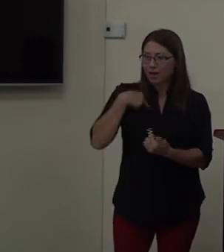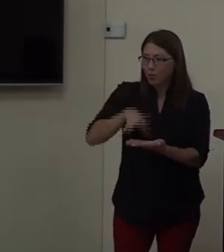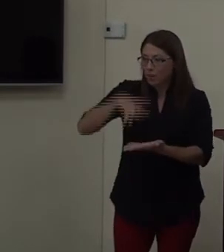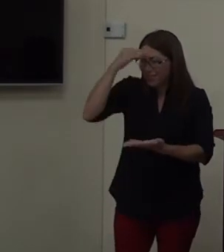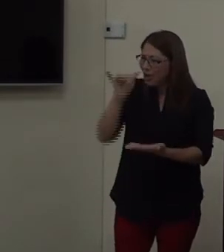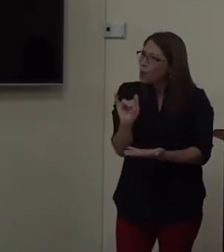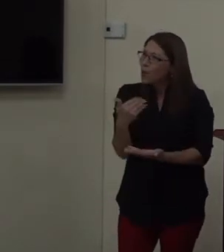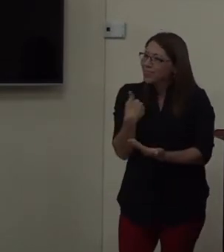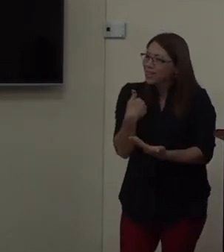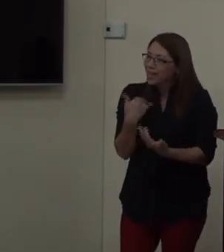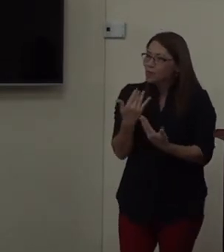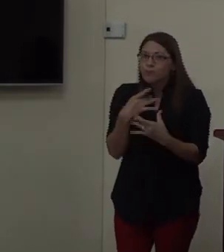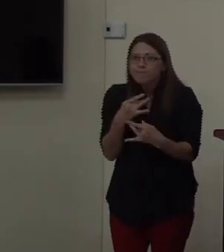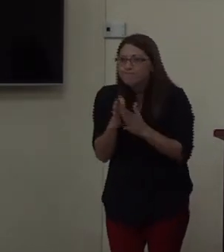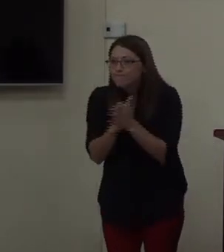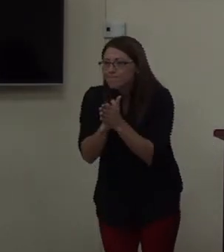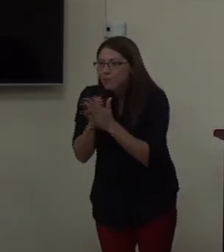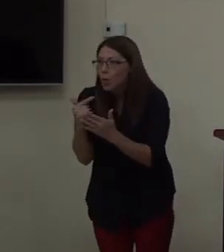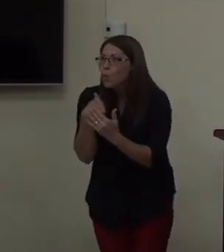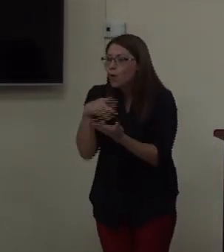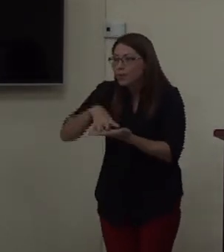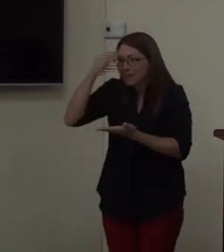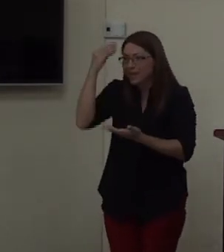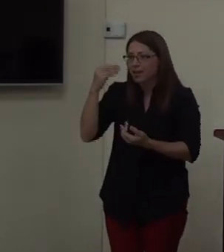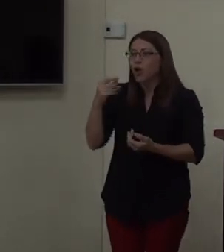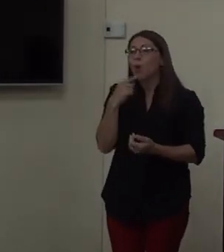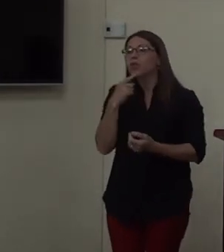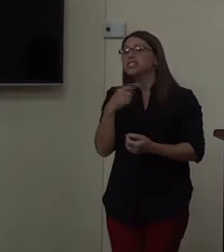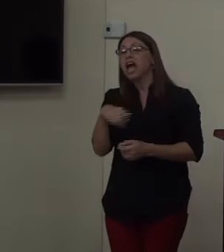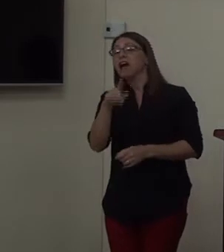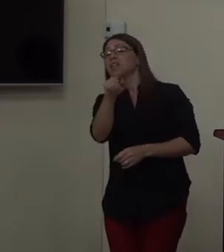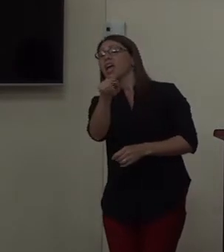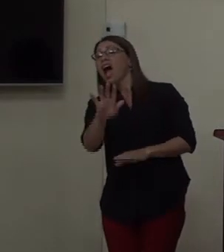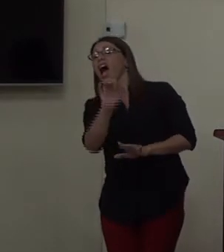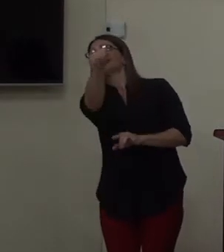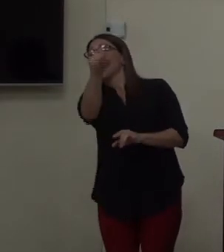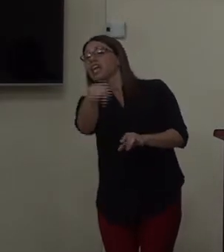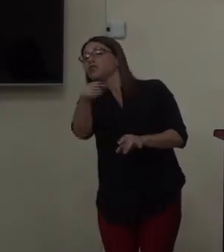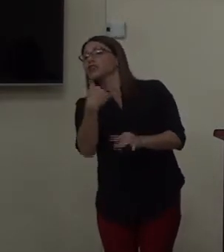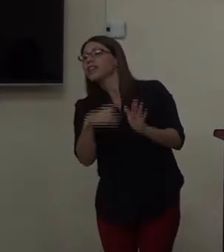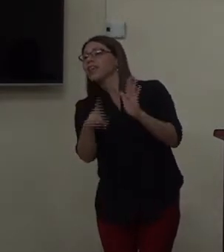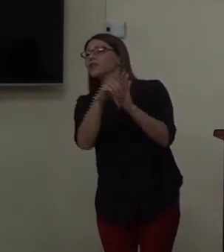aprender, ¿verdad? Es un poquito uno también, es como decir, ellos allá tienen derecho a hacerlo a su manera.